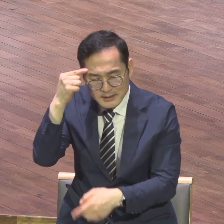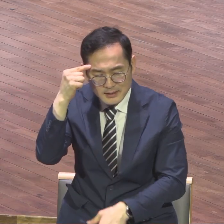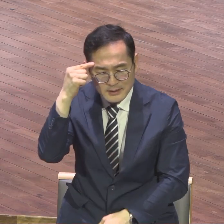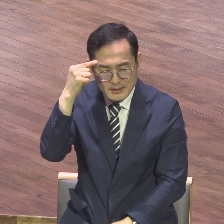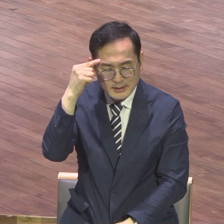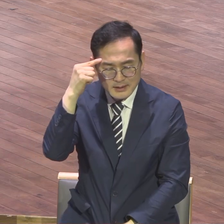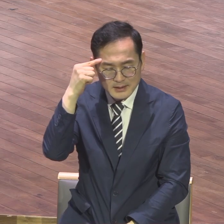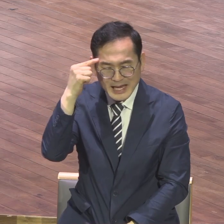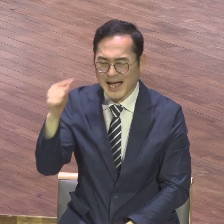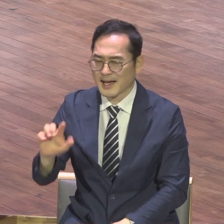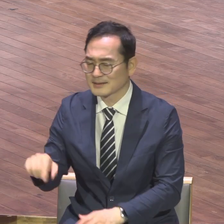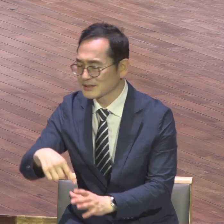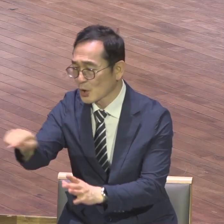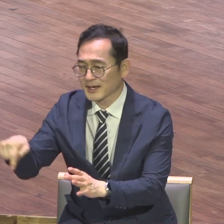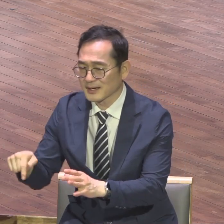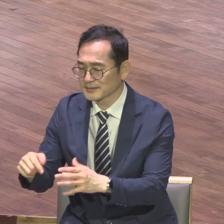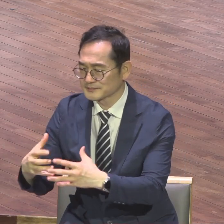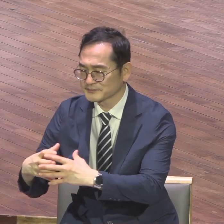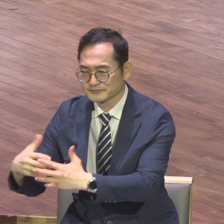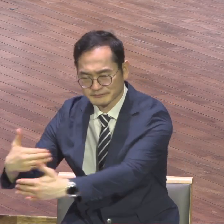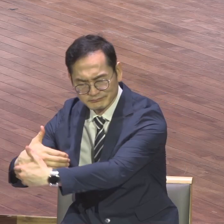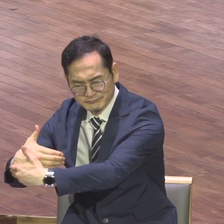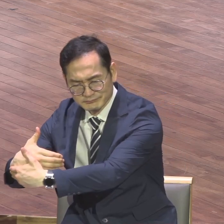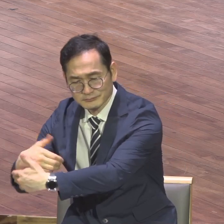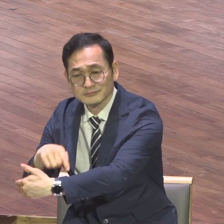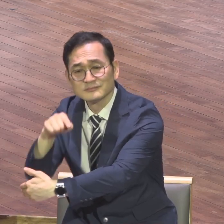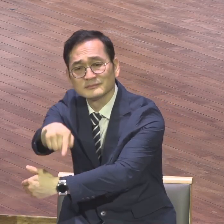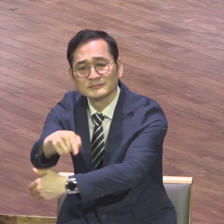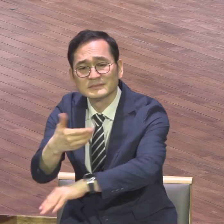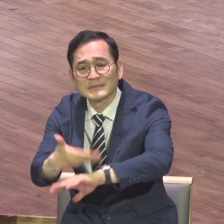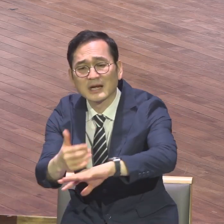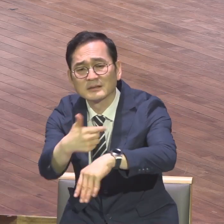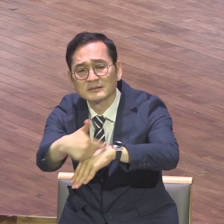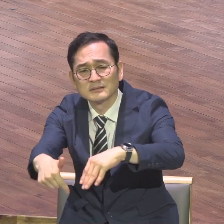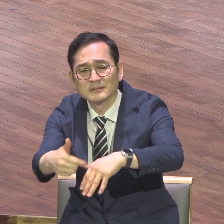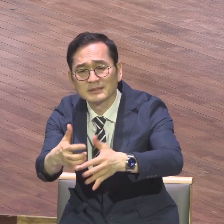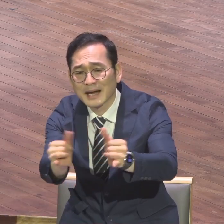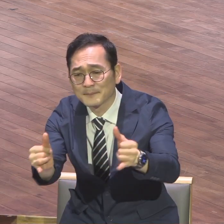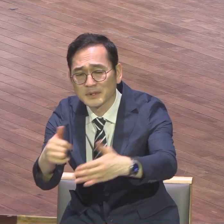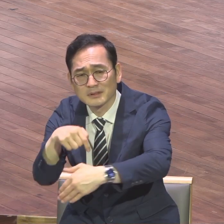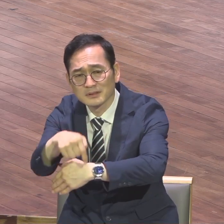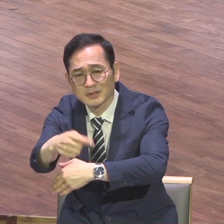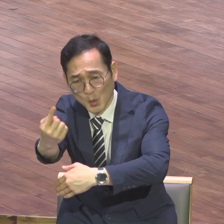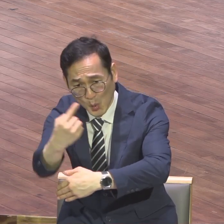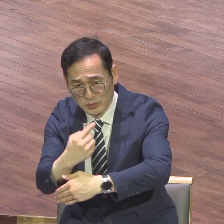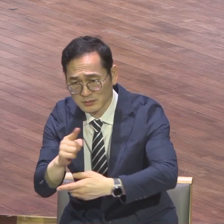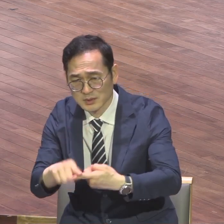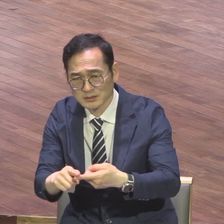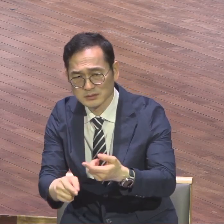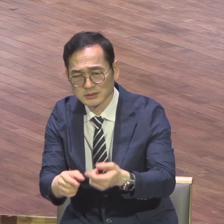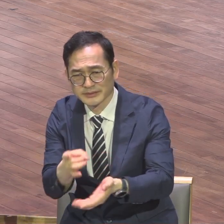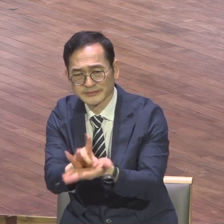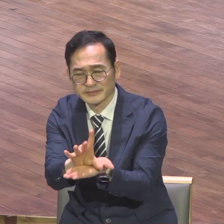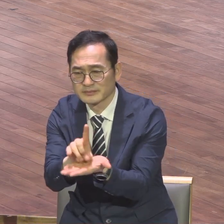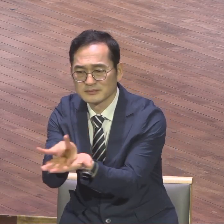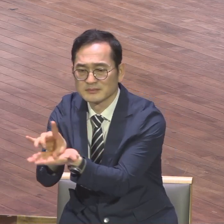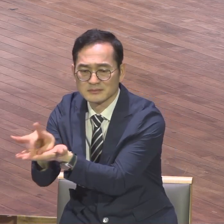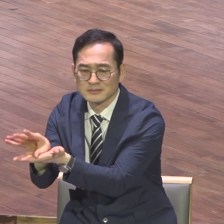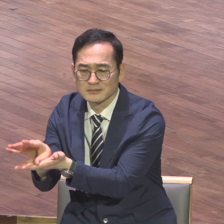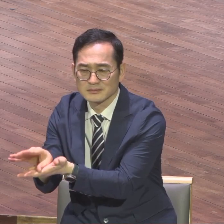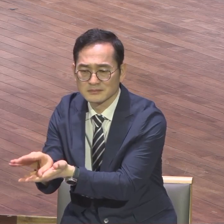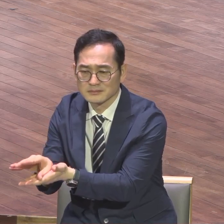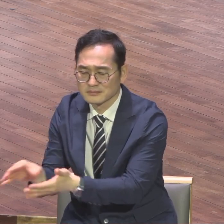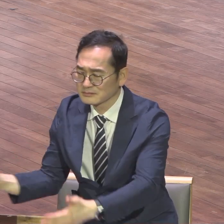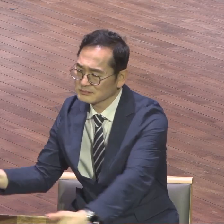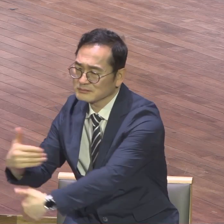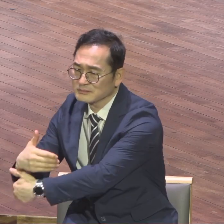강해가지고 다른 종족, 다른 민족 이거 상대하지 않았어요. 여러분 이제 선지술에 가보면 알아요. 우리를